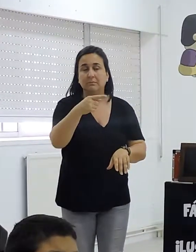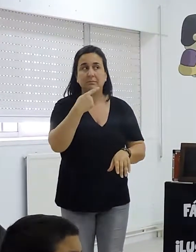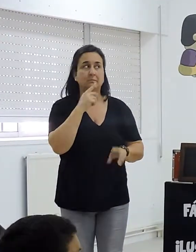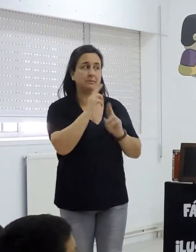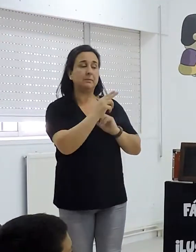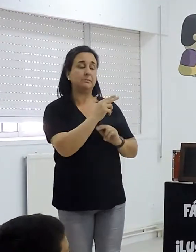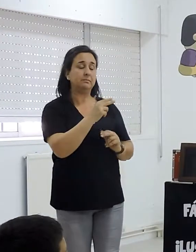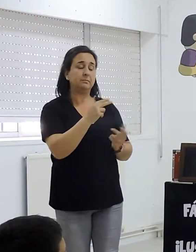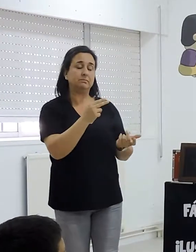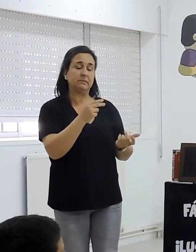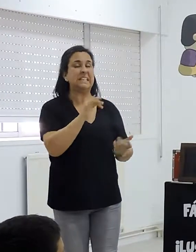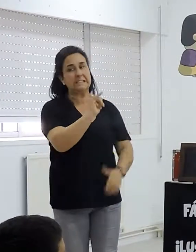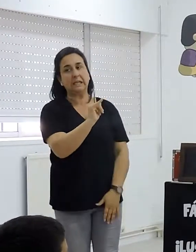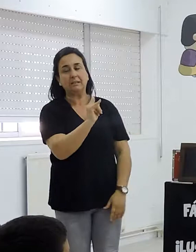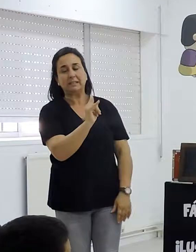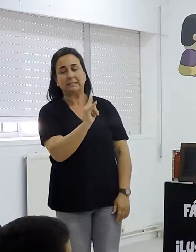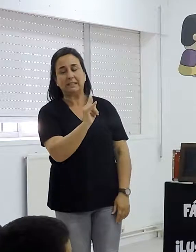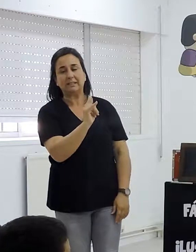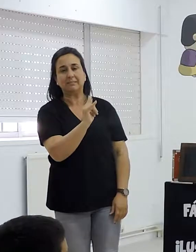Sí.